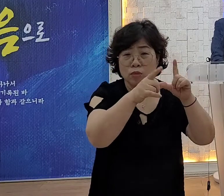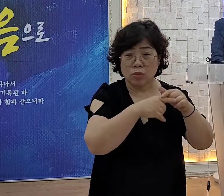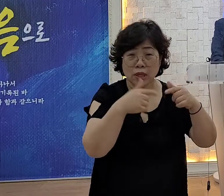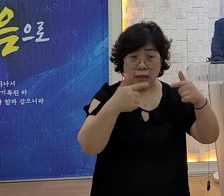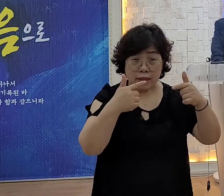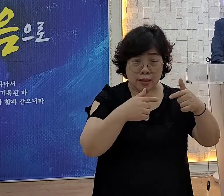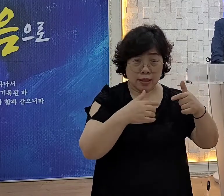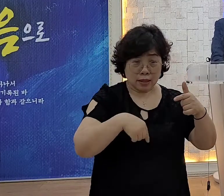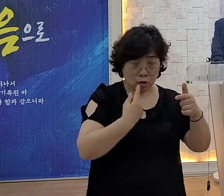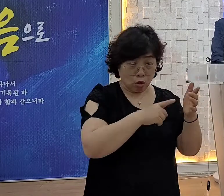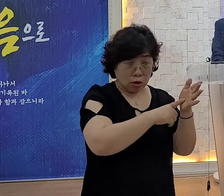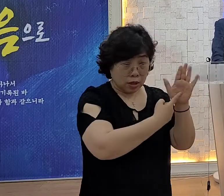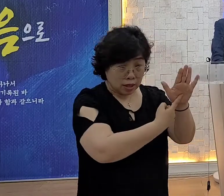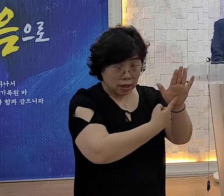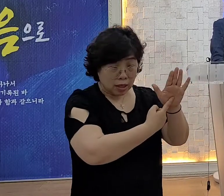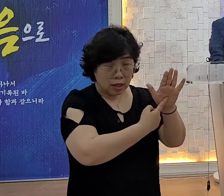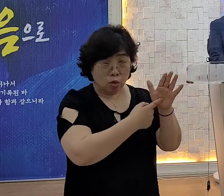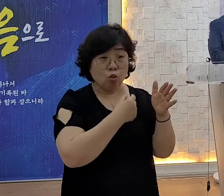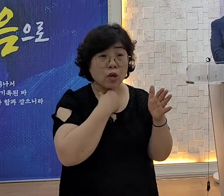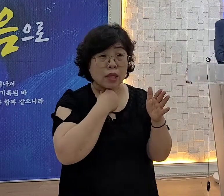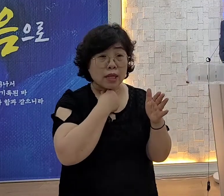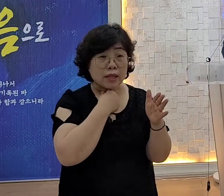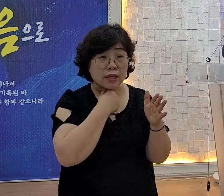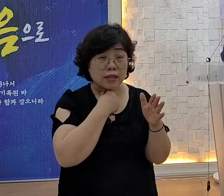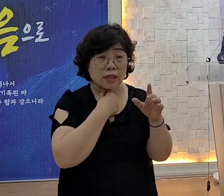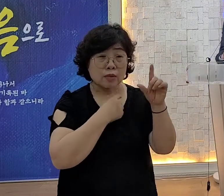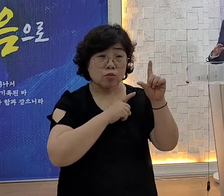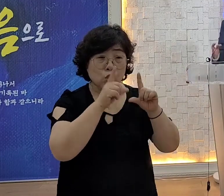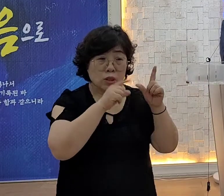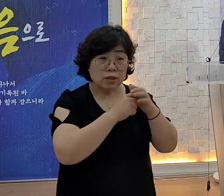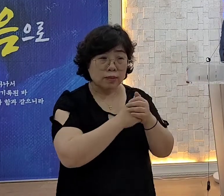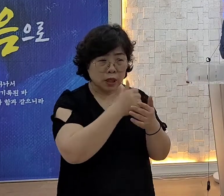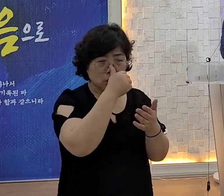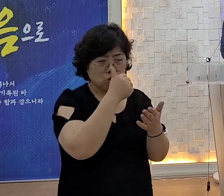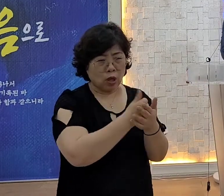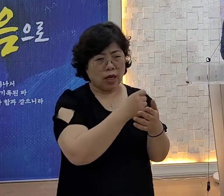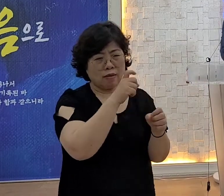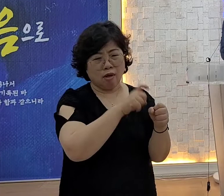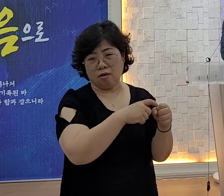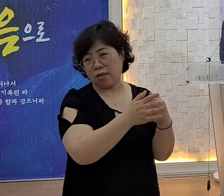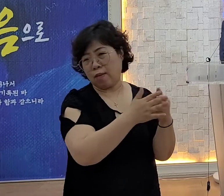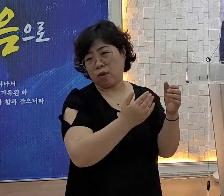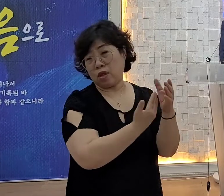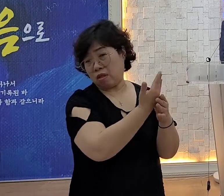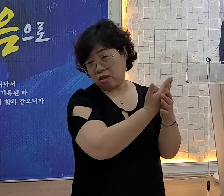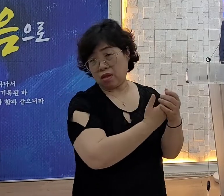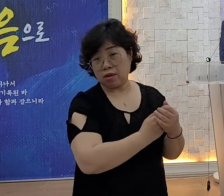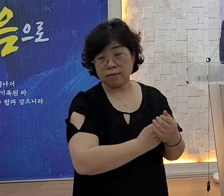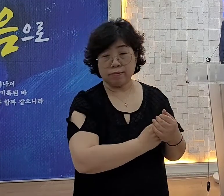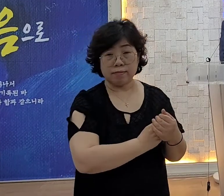드러내고 자신을 내세우려고 하는 이게 사실은 죄성에서 누구나 다 우리에게 또 그런 마음이 다 있습니다.